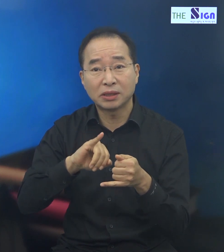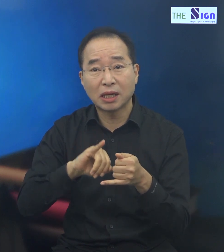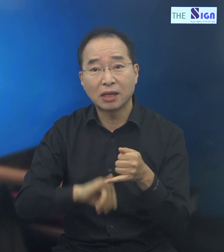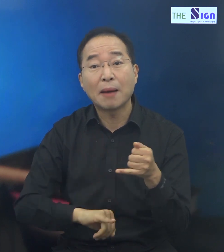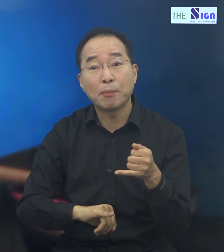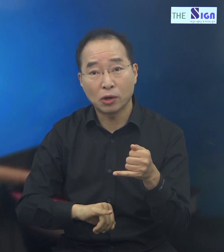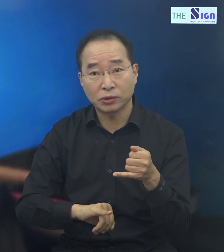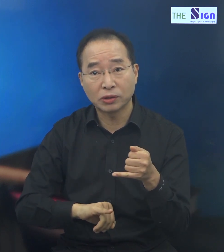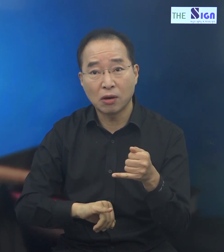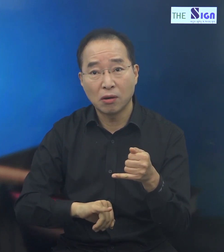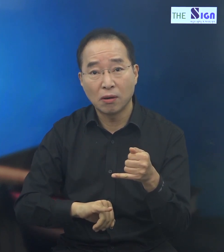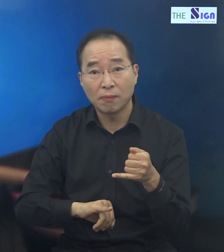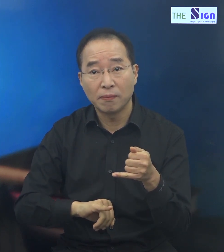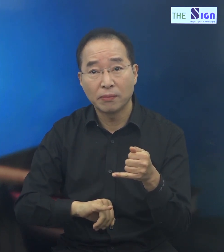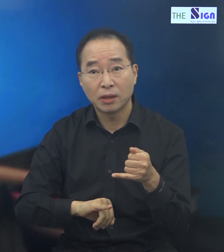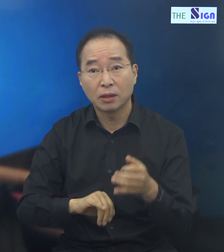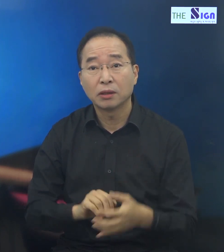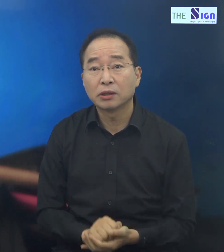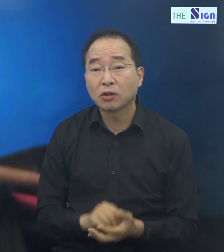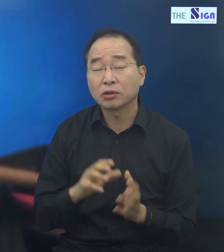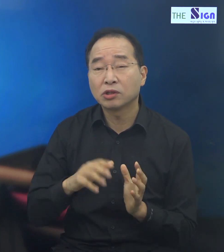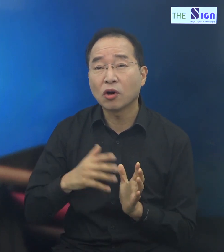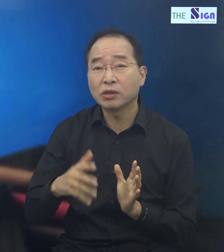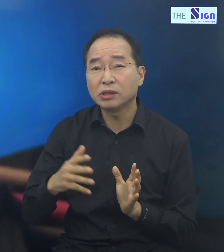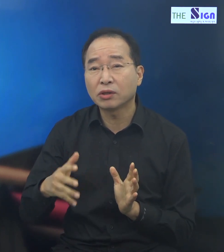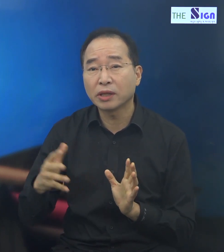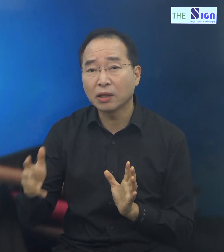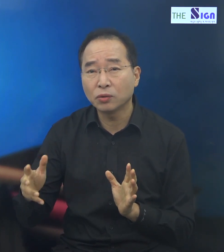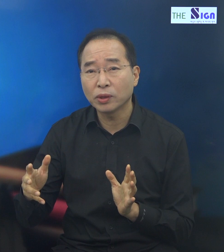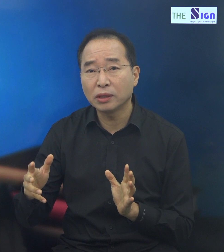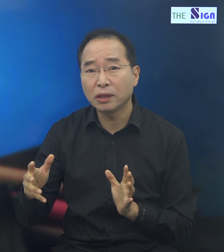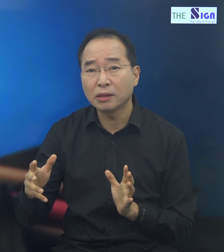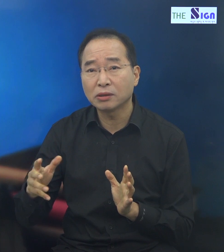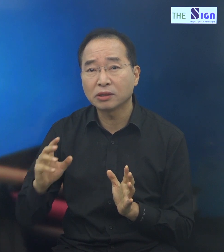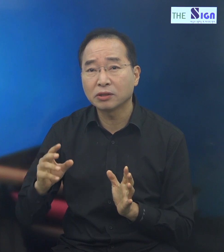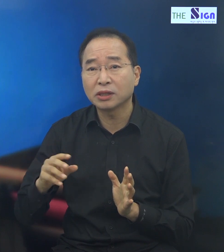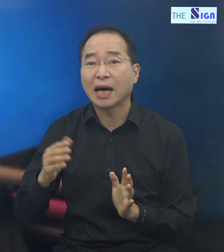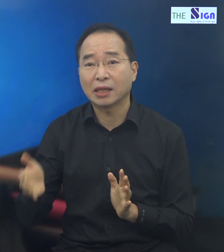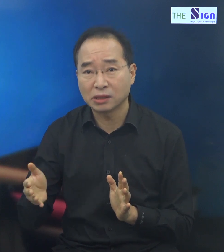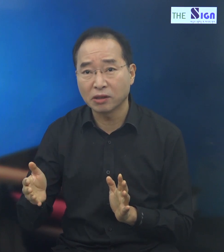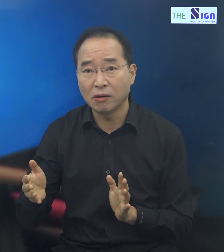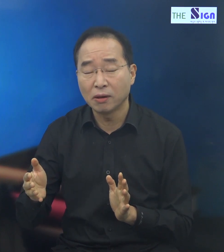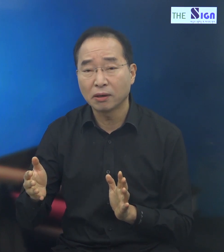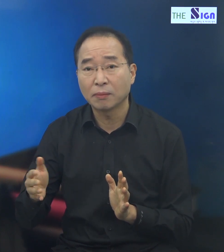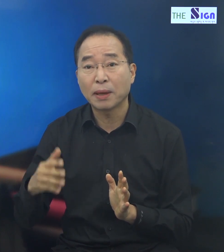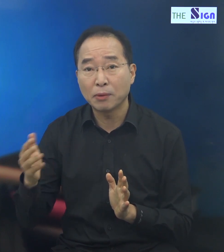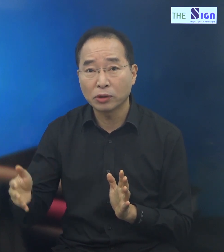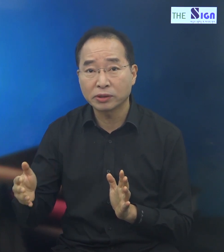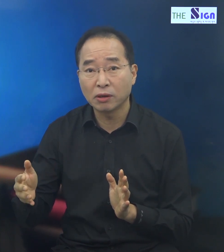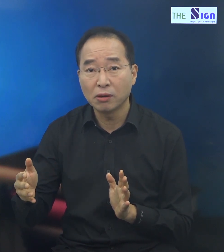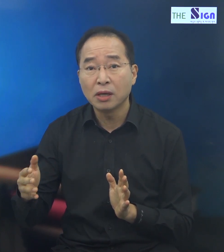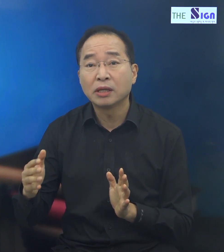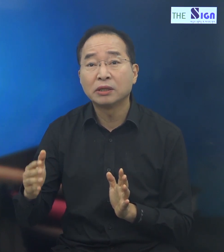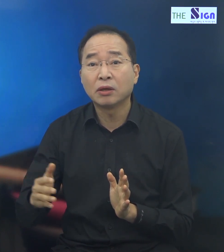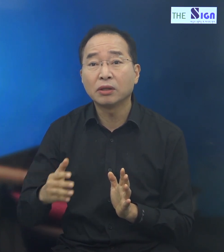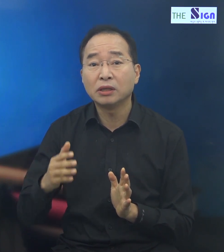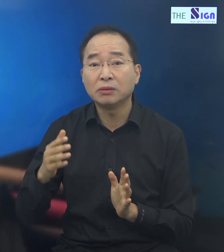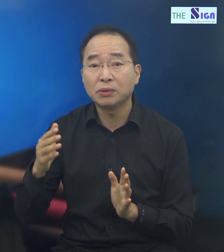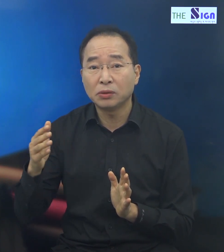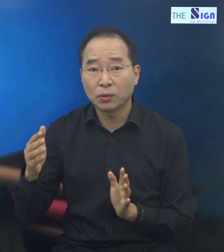식사를 안 먹었어. 그래서 어떤 정기적인 행동에 대해서 그것을 안 했어? 빼먹었어? 그런